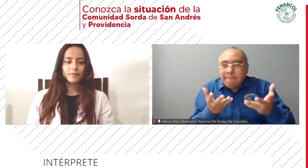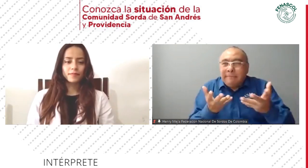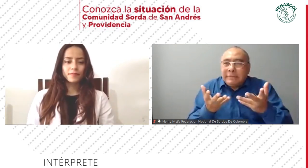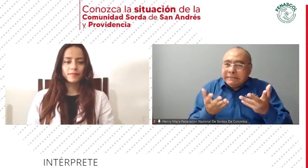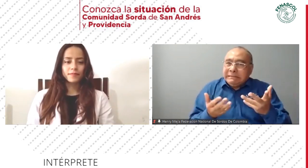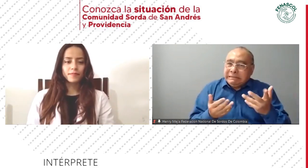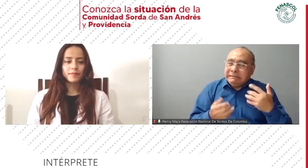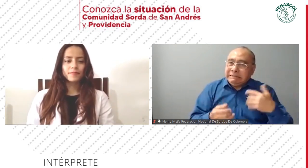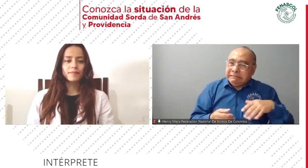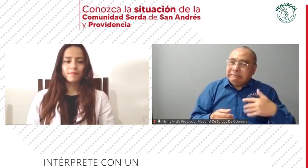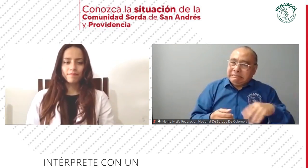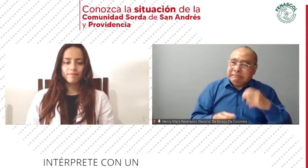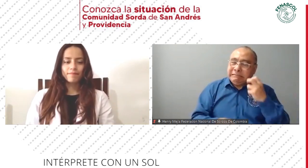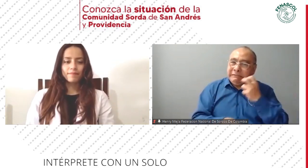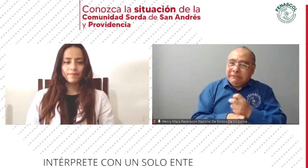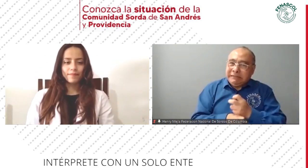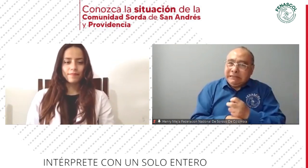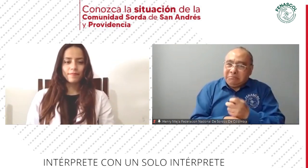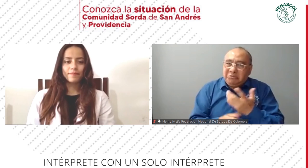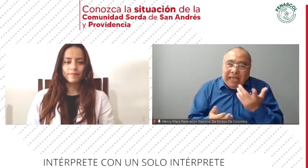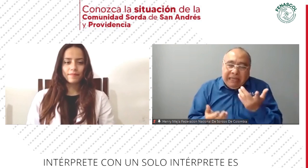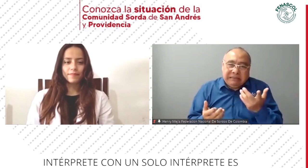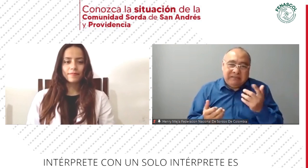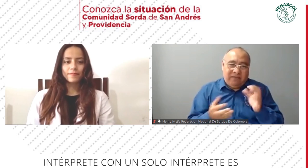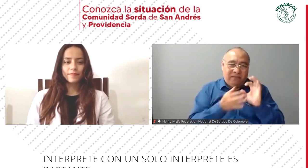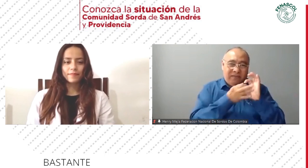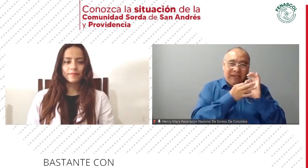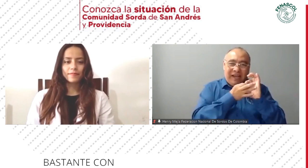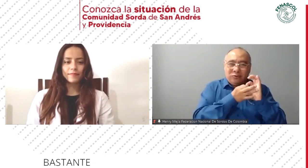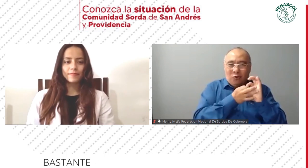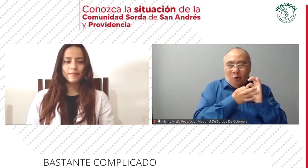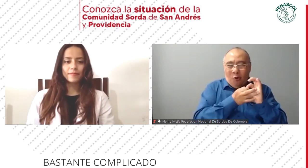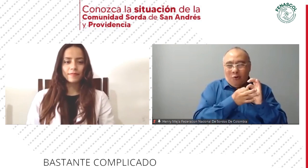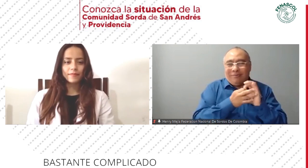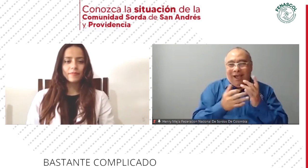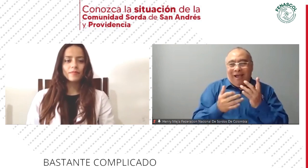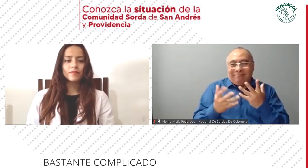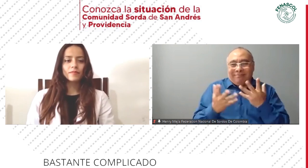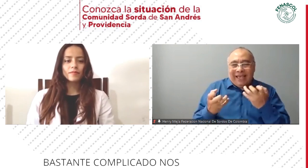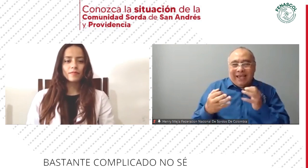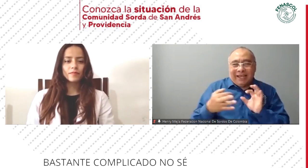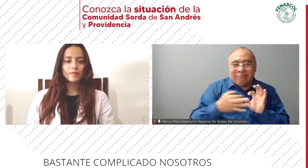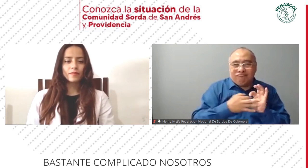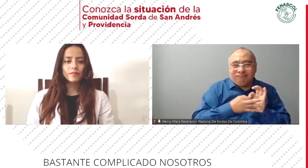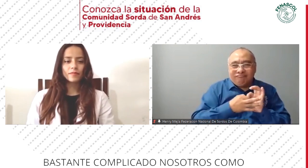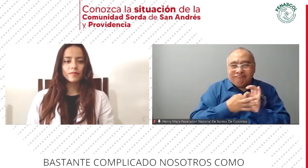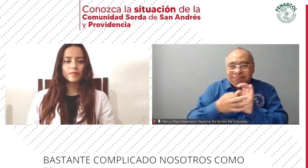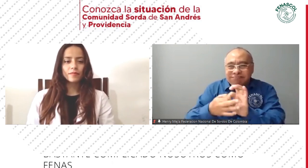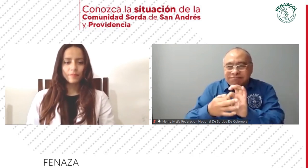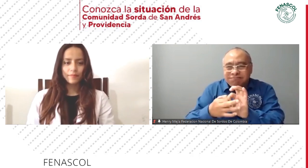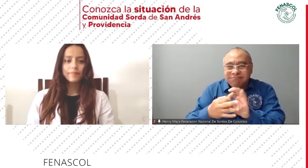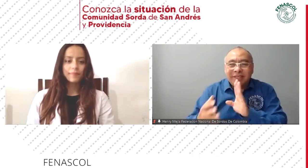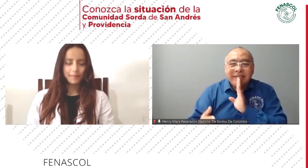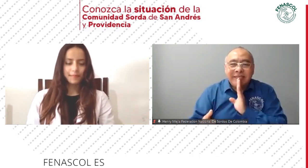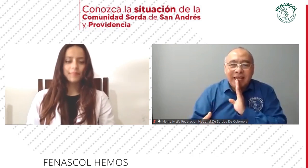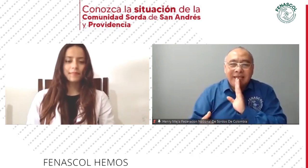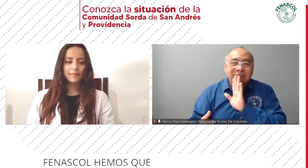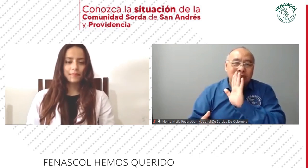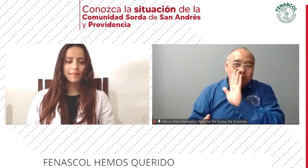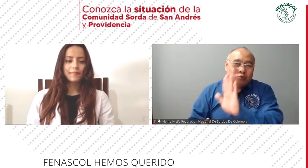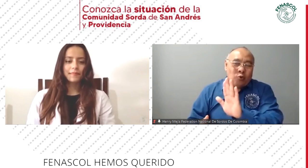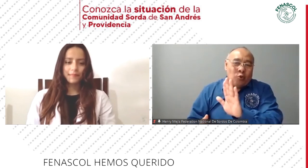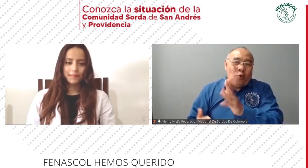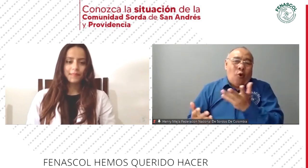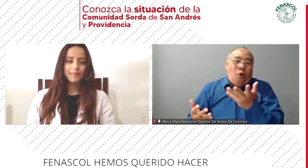el contar con un solo intérprete es bastante complicado nosotros como frenas call hemos querido